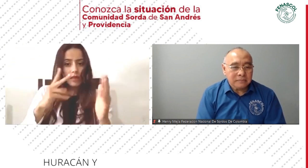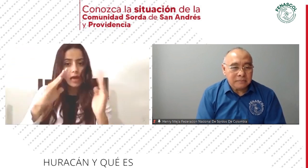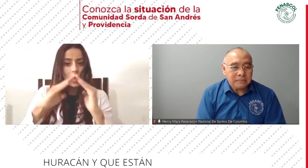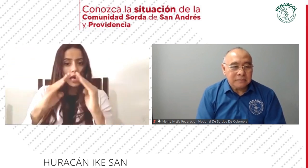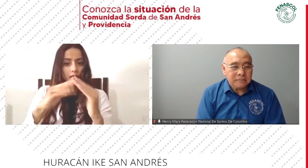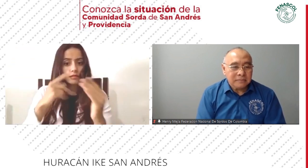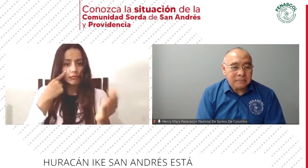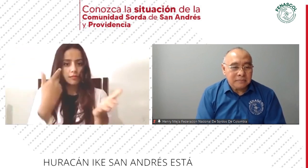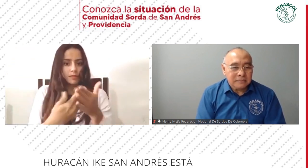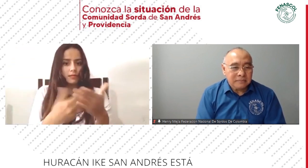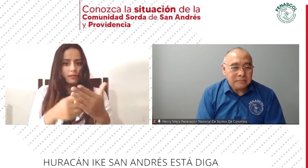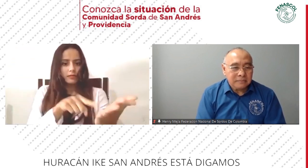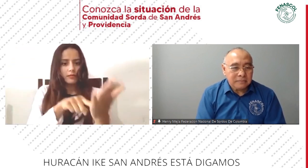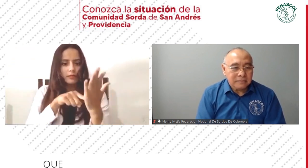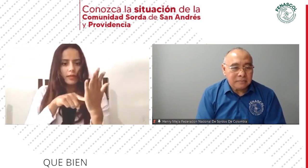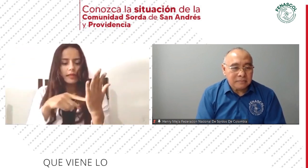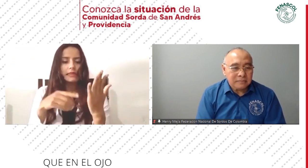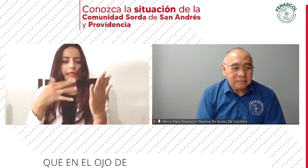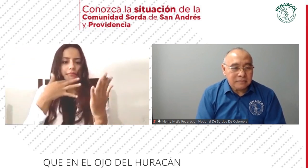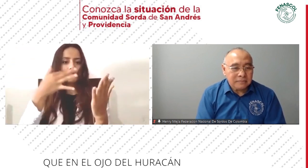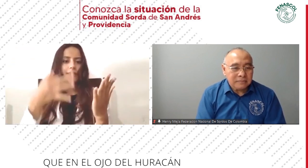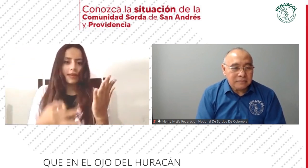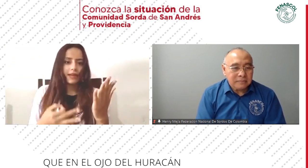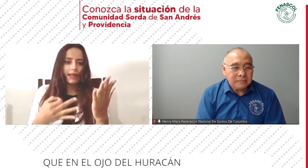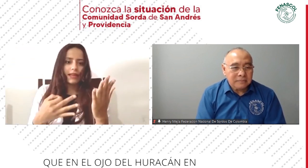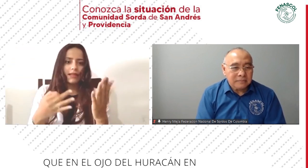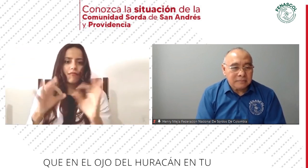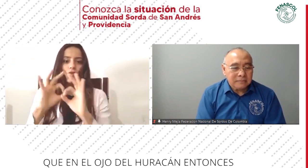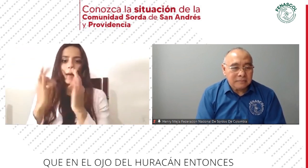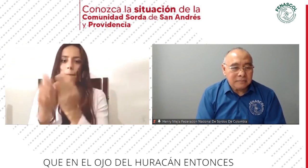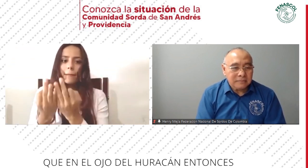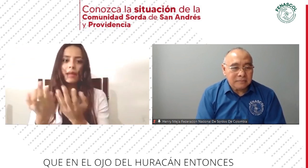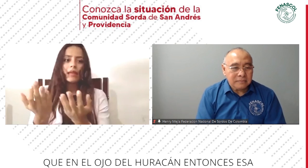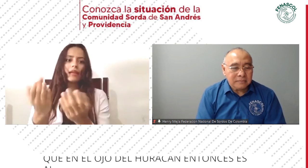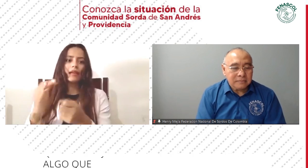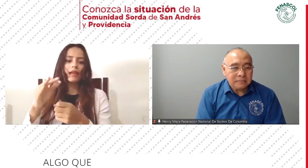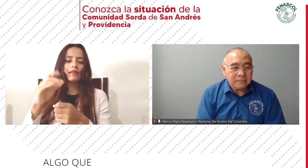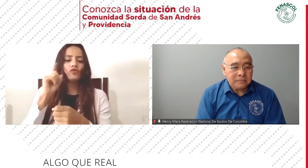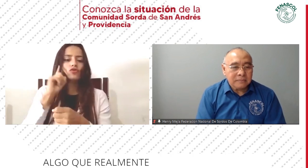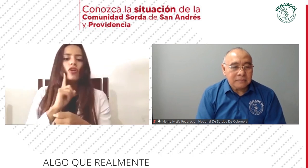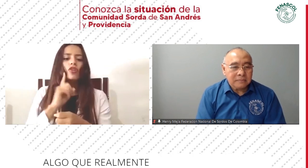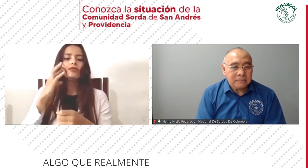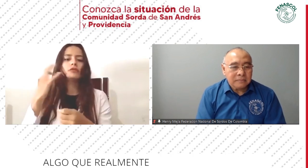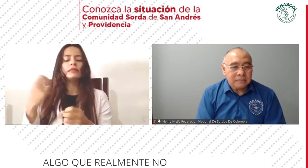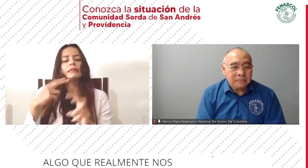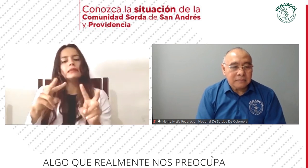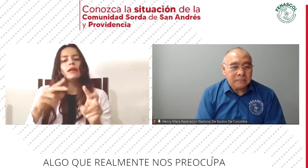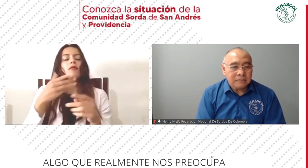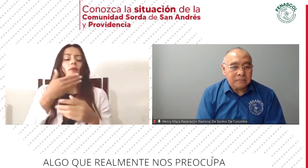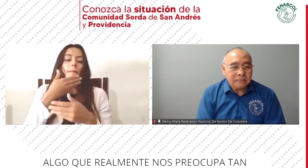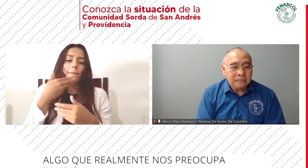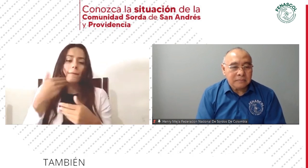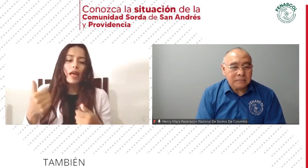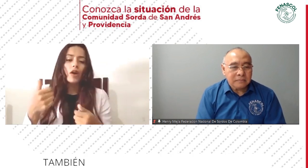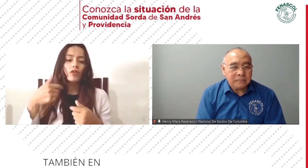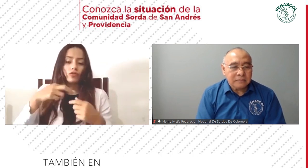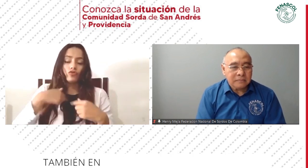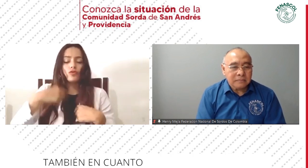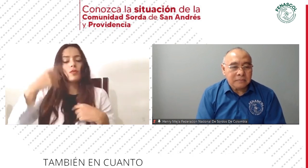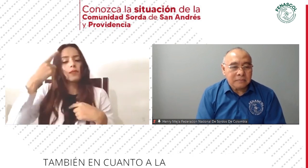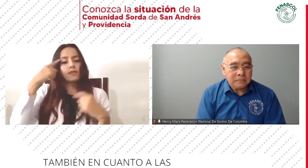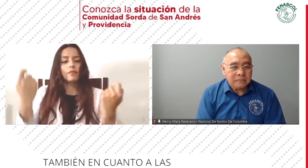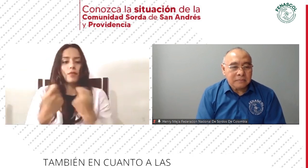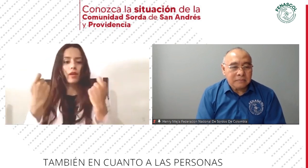y que san andrés está digamos que en el ojo del huracán entonces es algo que realmente nos preocupa también en